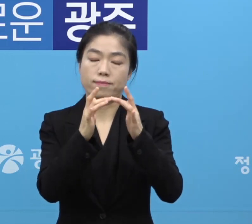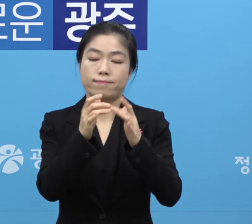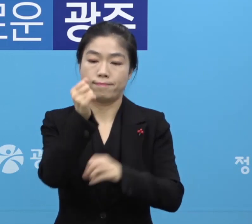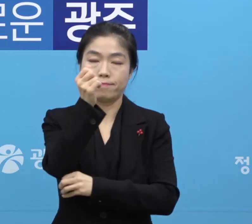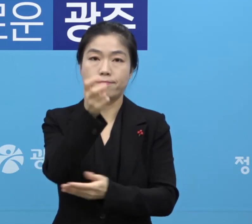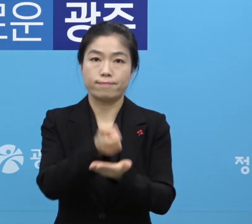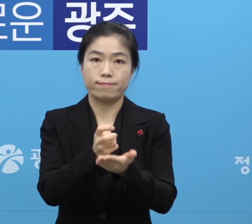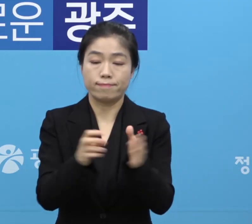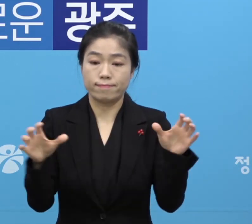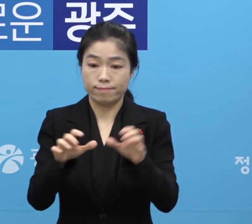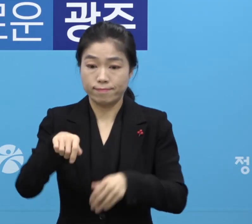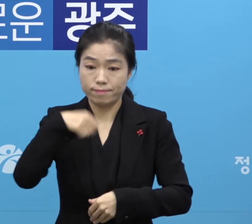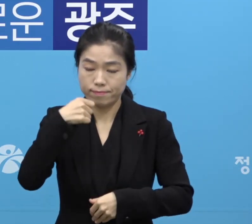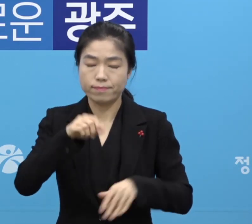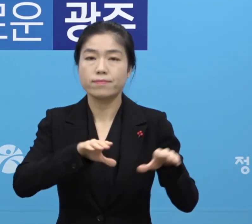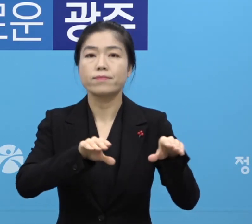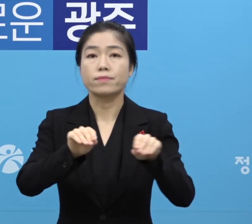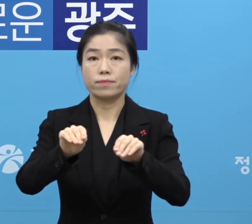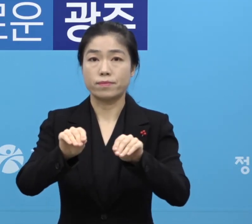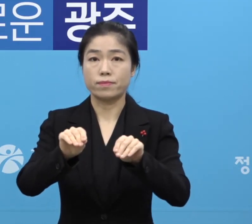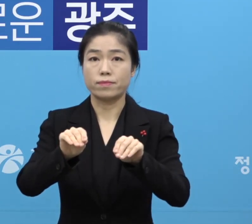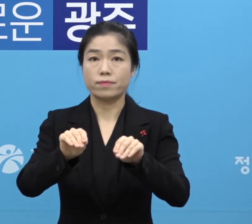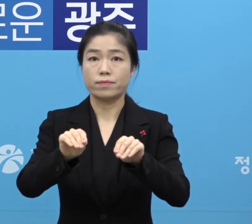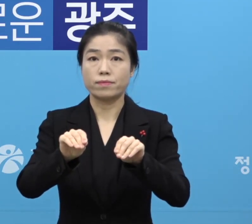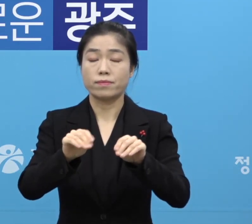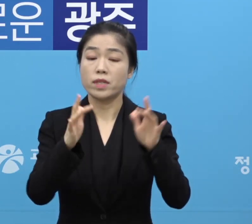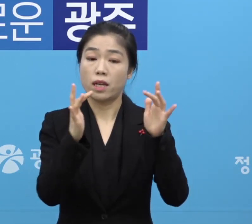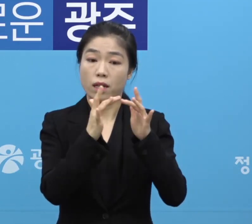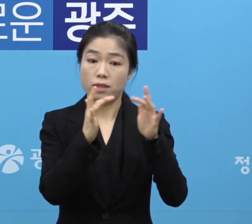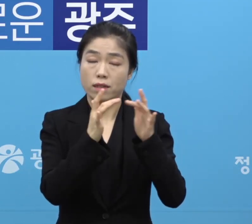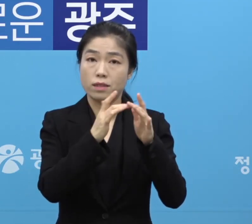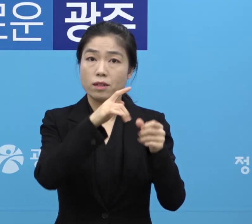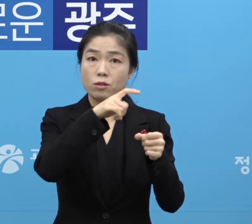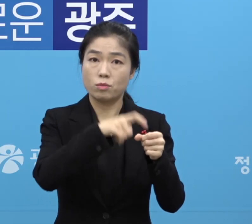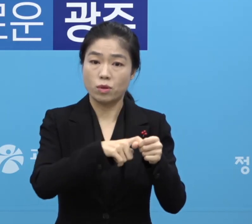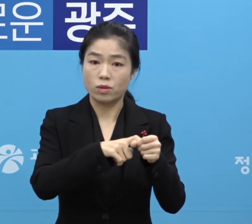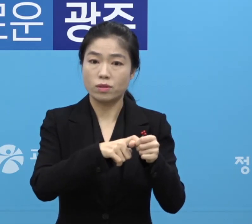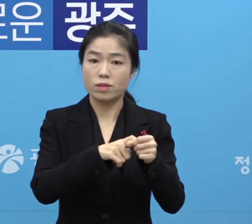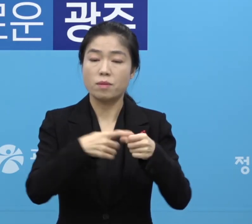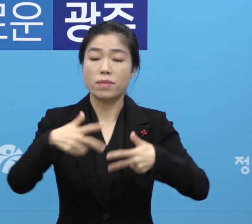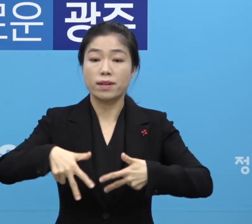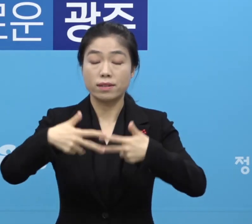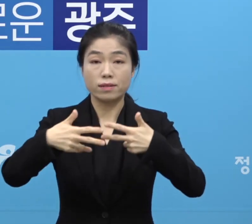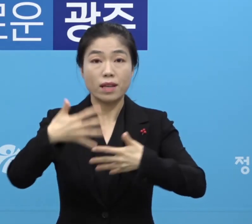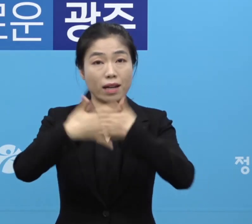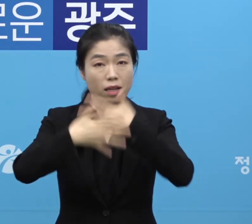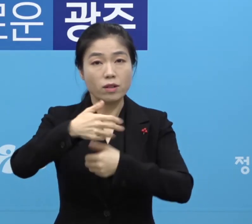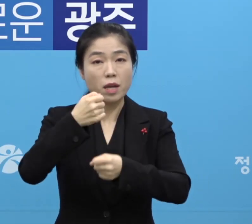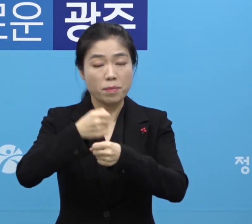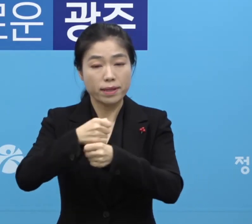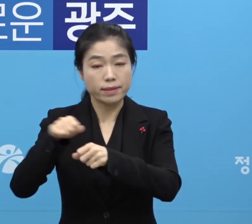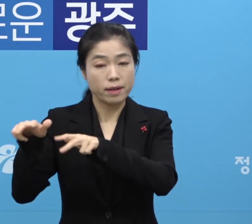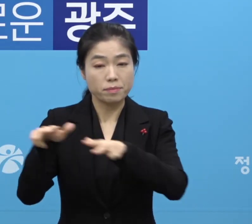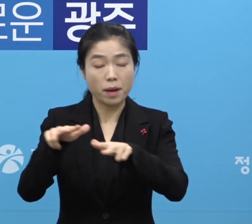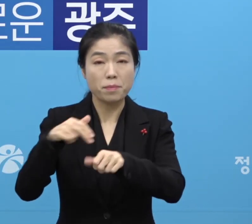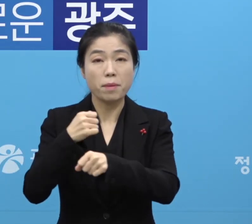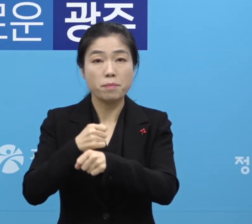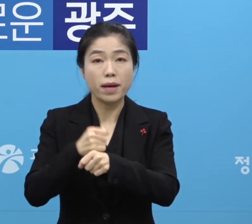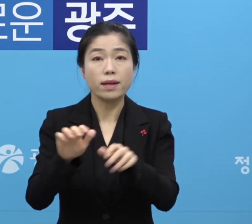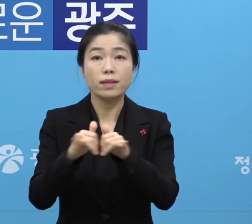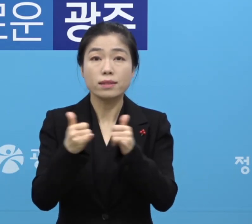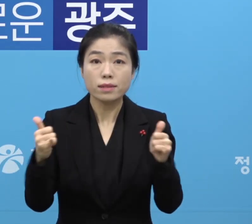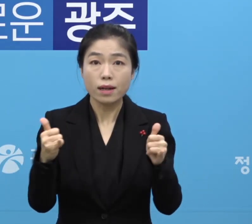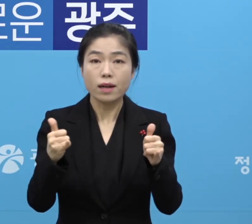식사도 계속 금지됩니다. 비대면을 목적으로 영상, 제작, 송출 등을 담당하는